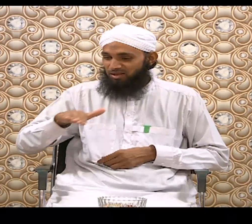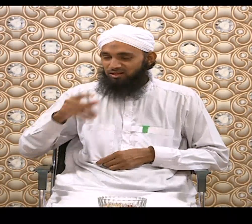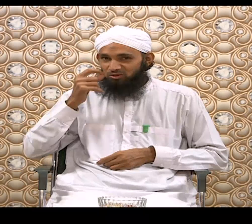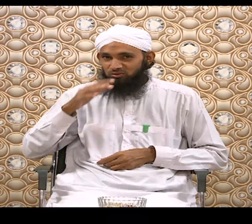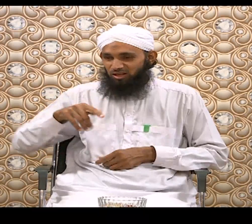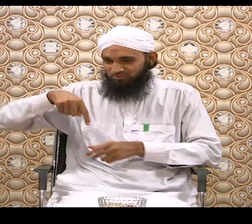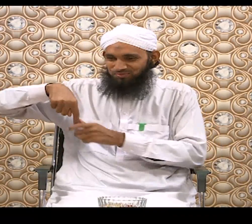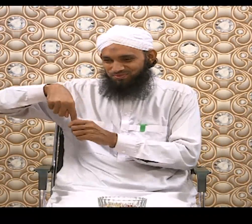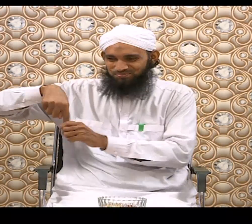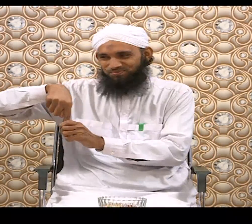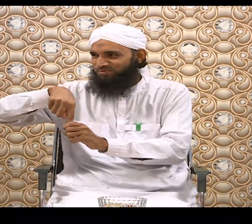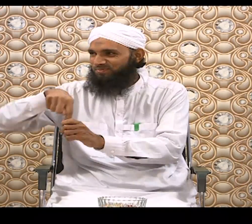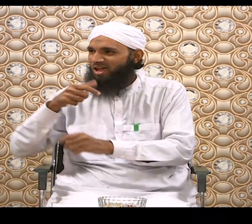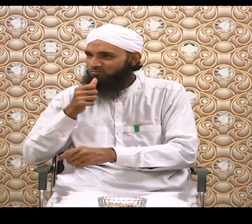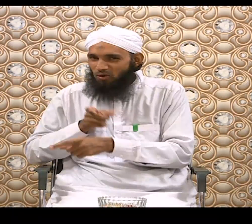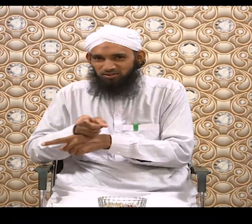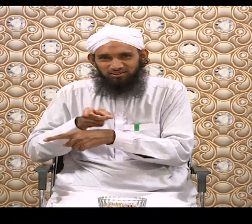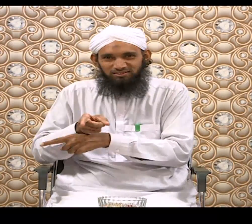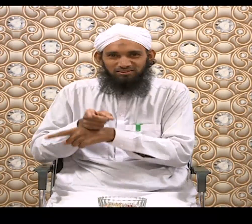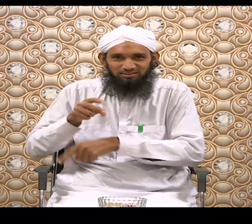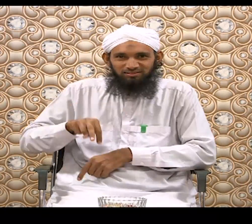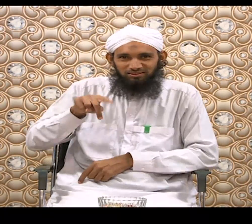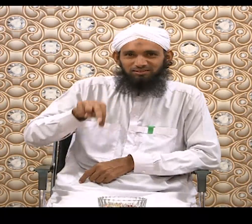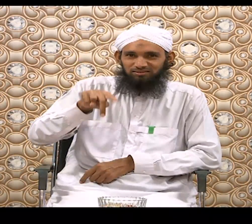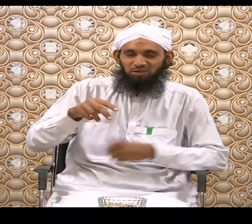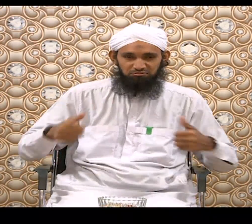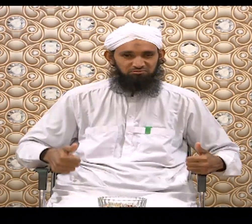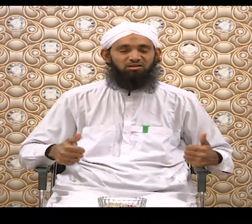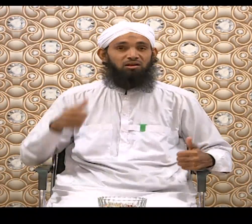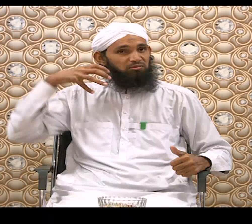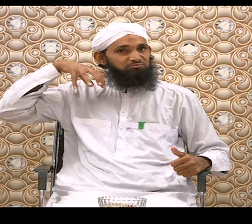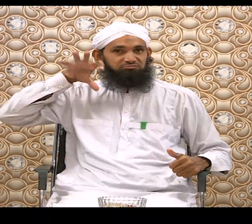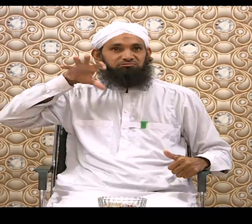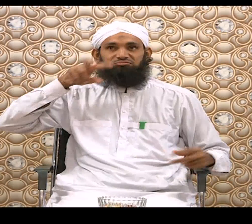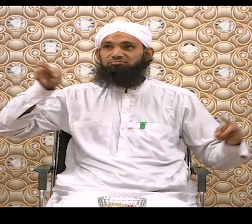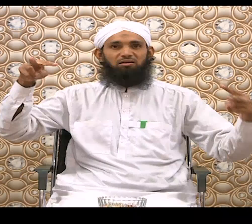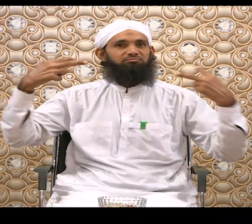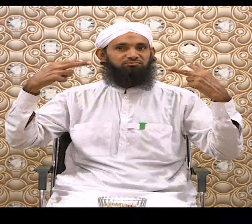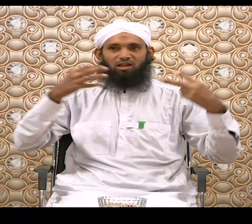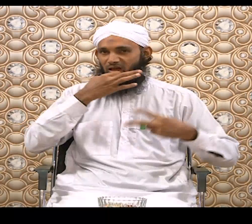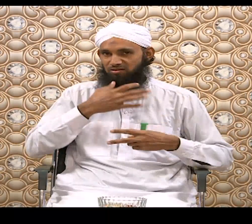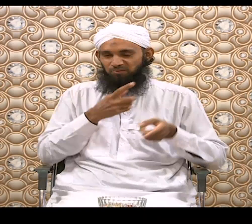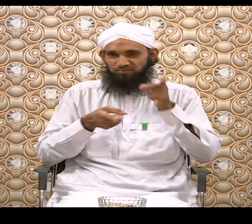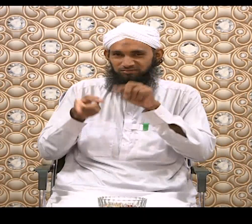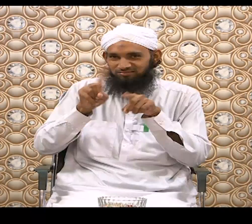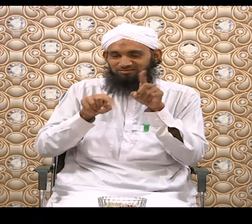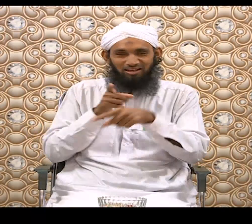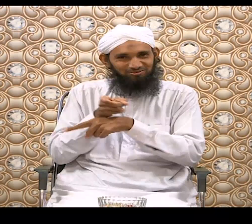کر چلنا سکھاتے ہیں اور پھر معاشرے میں سر اٹھا کر چلنے کے گر بتاتے ہیں اگر ماں کے قدموں